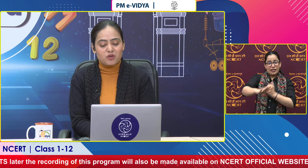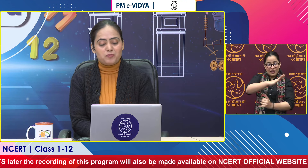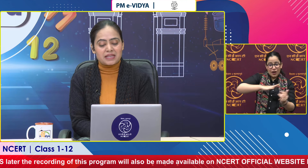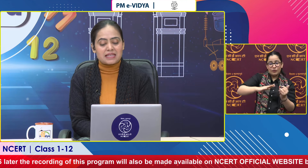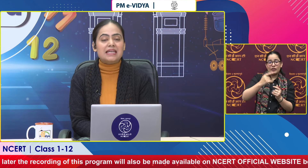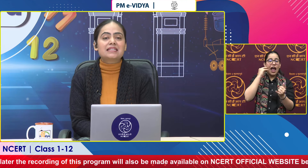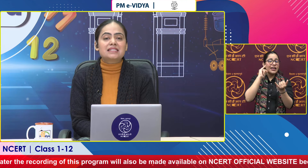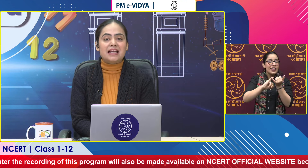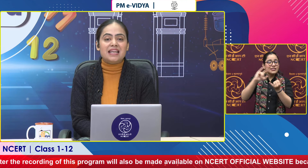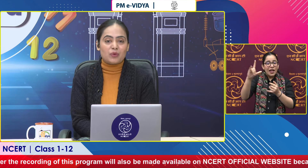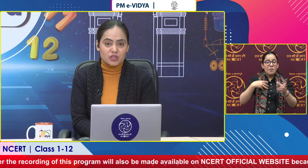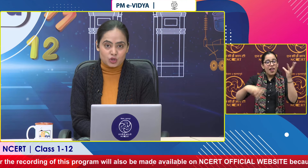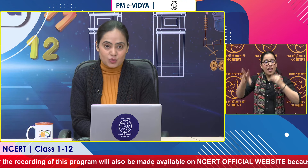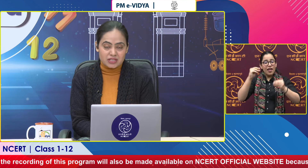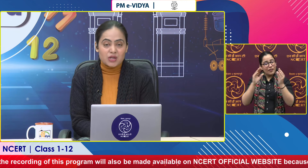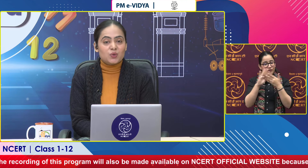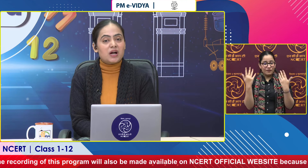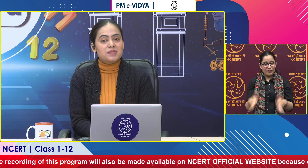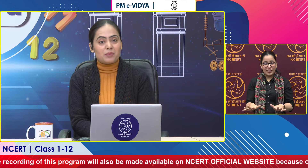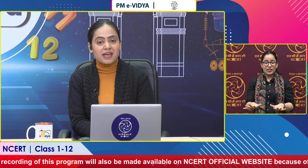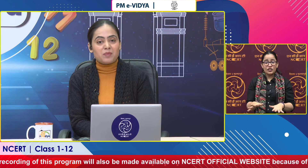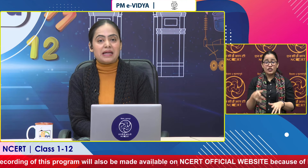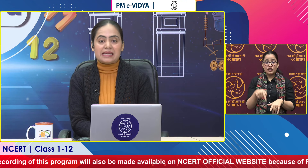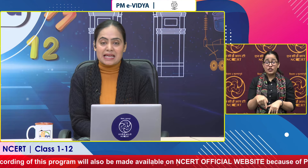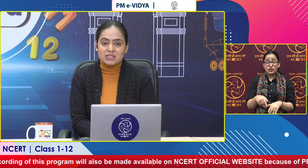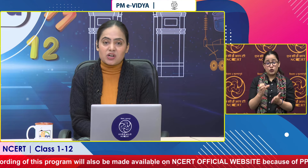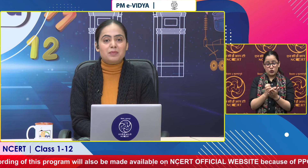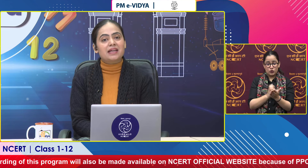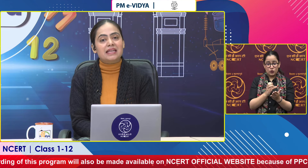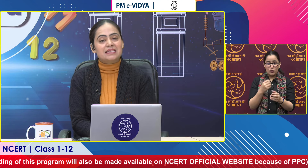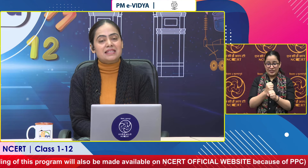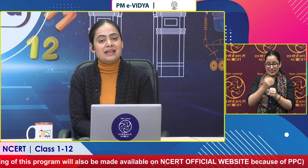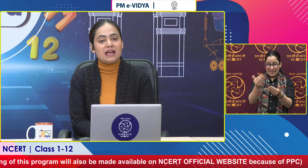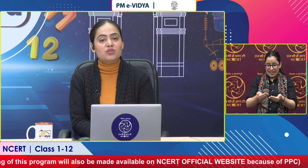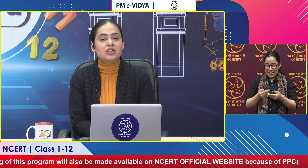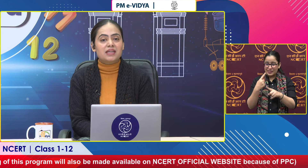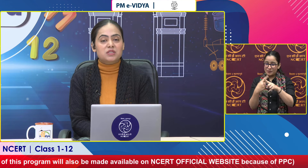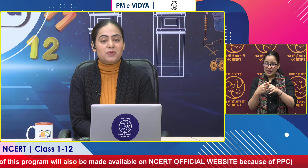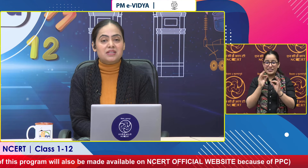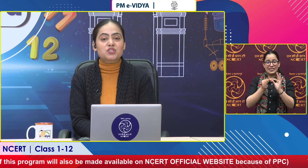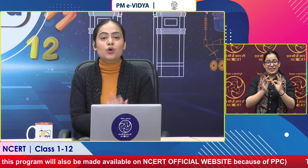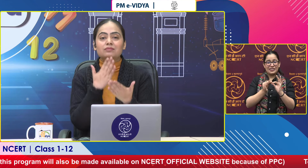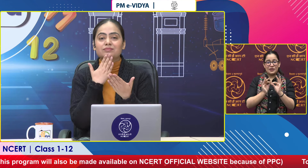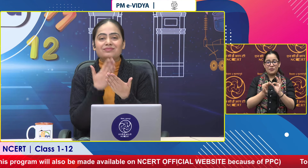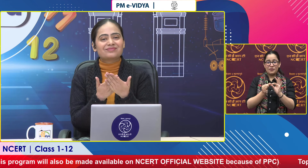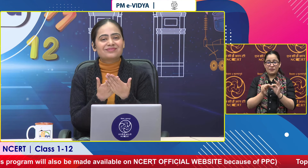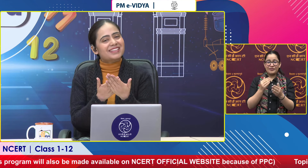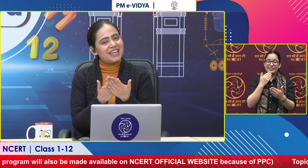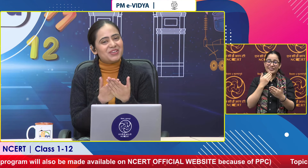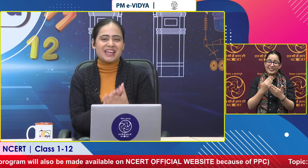ऑफ बेसिक इंडियन साइन लैंग्वेज कोर्स। तो अब समय है हमारे गेस्ट को और हमारे इंडियन साइन लैंग्वेज के इंटरप्रेटर्स को थैंक यू